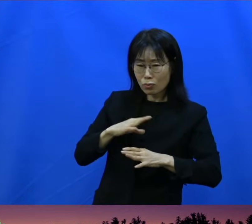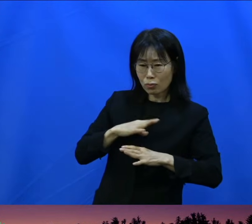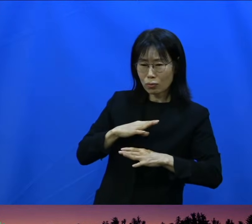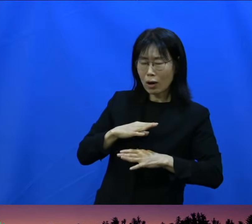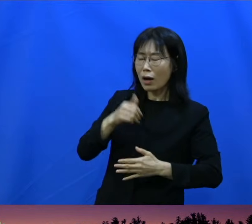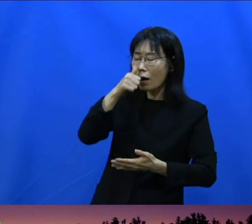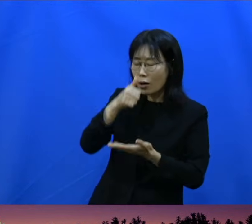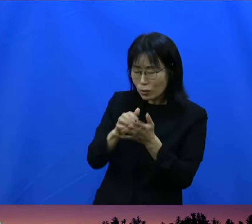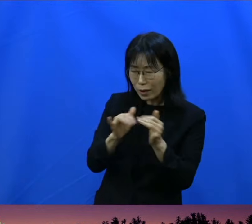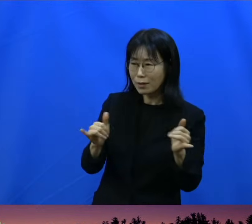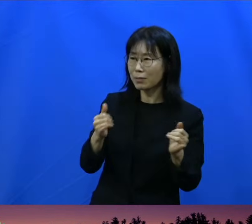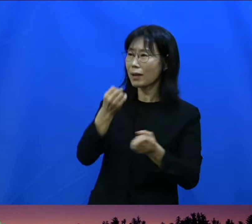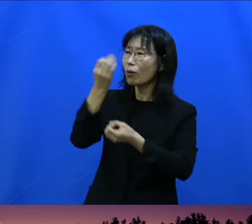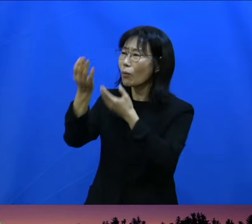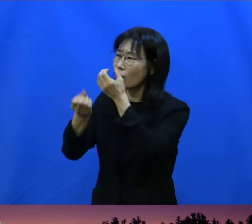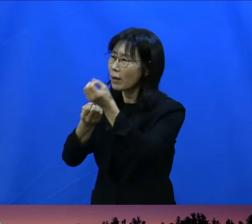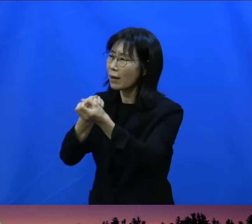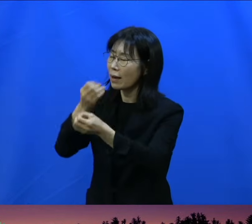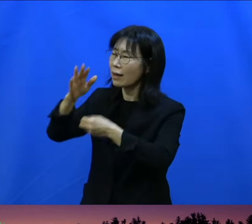나는 죄인이로소이다.